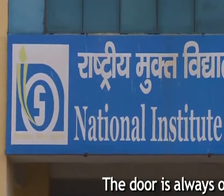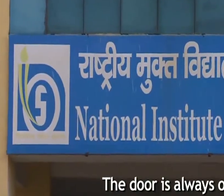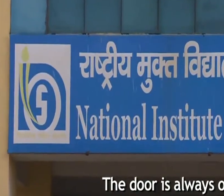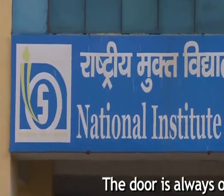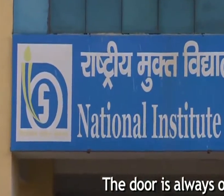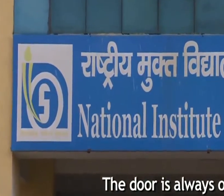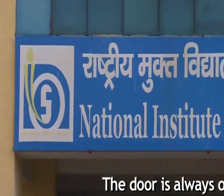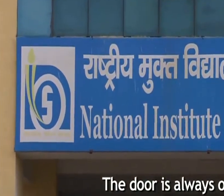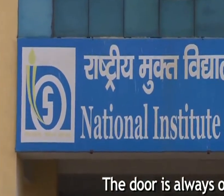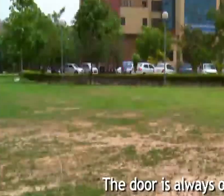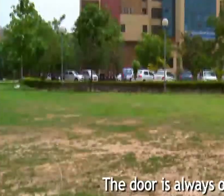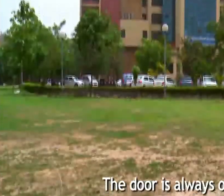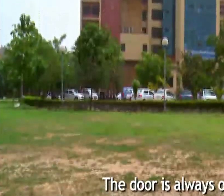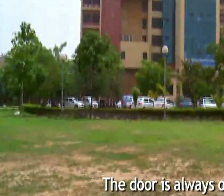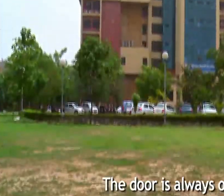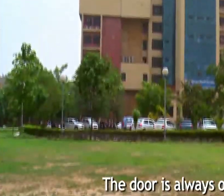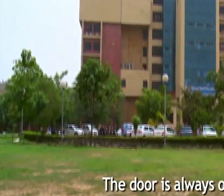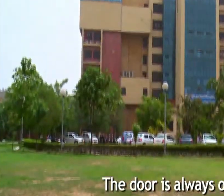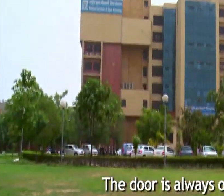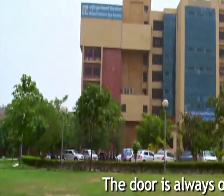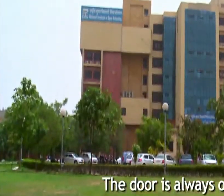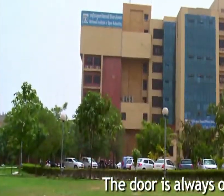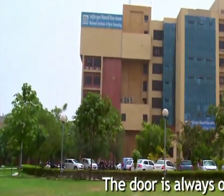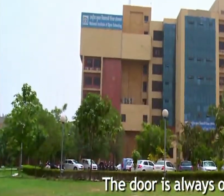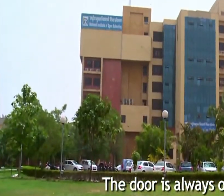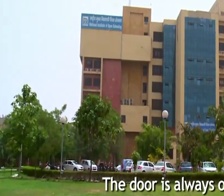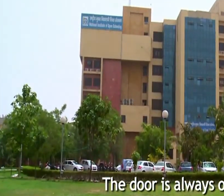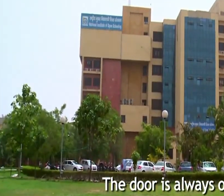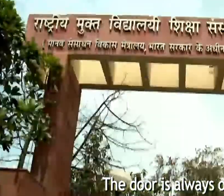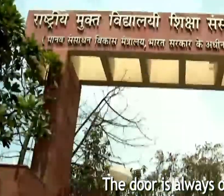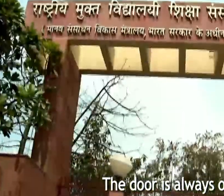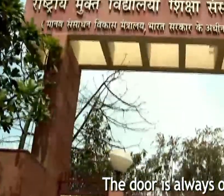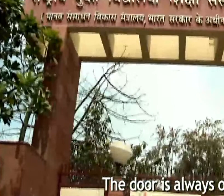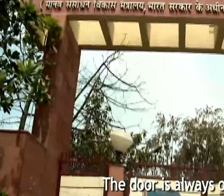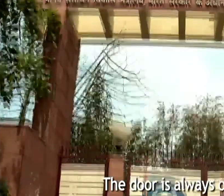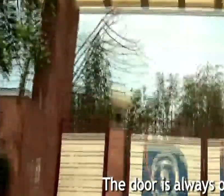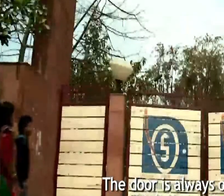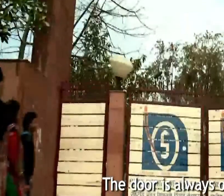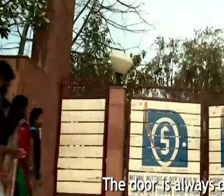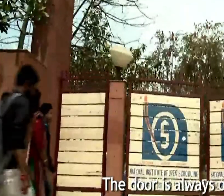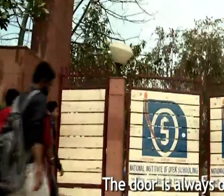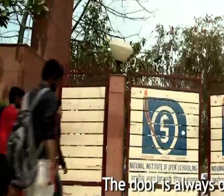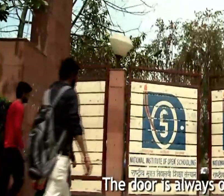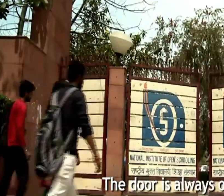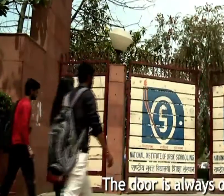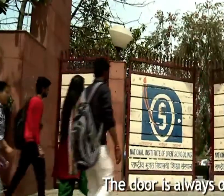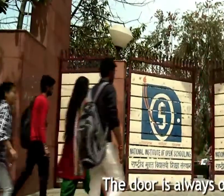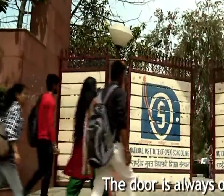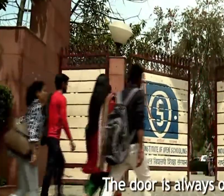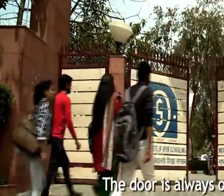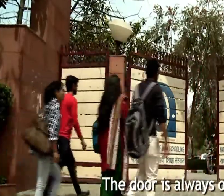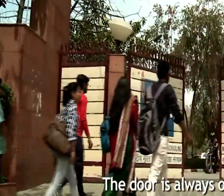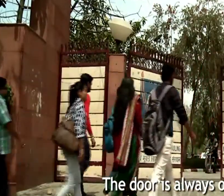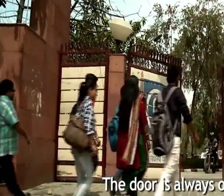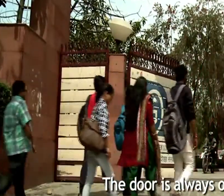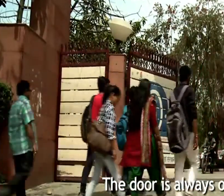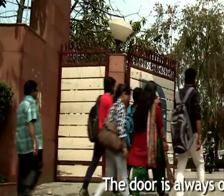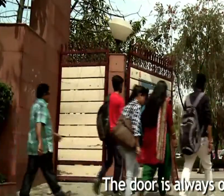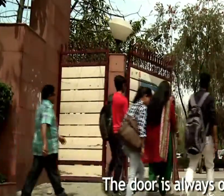राष्ट्रीय मुक्त विद्यालय का है द्वार खुला सबकी